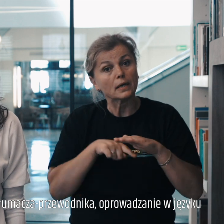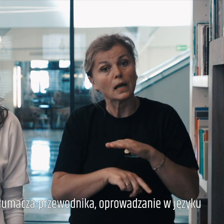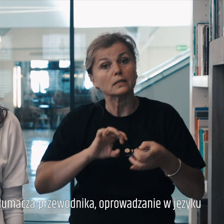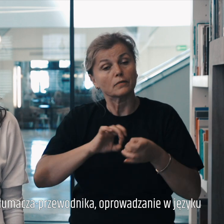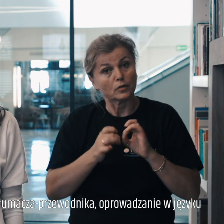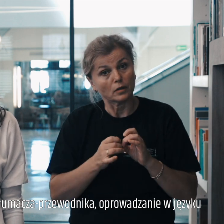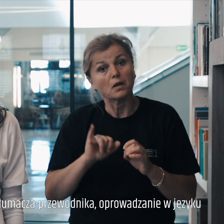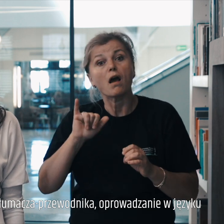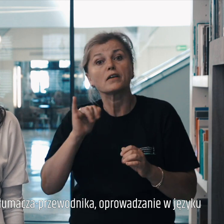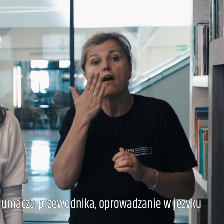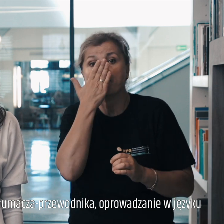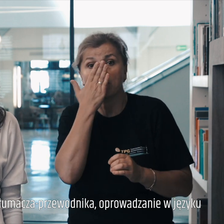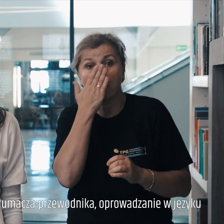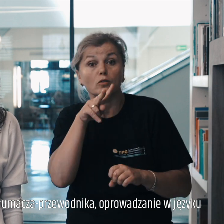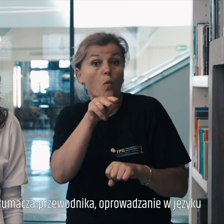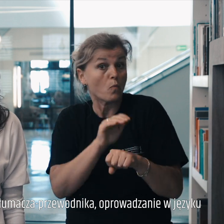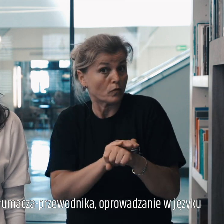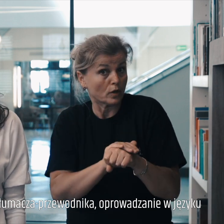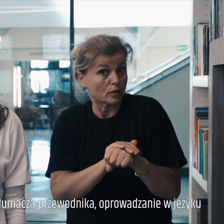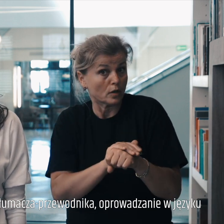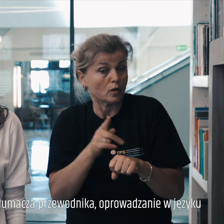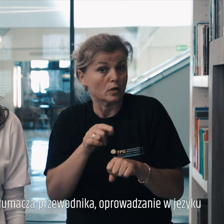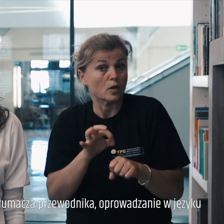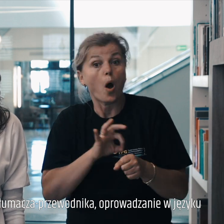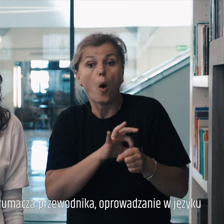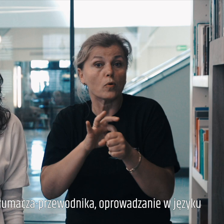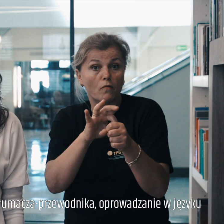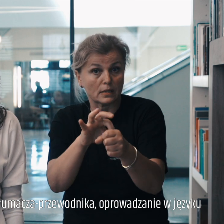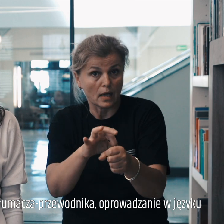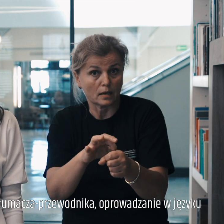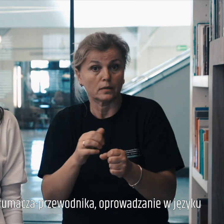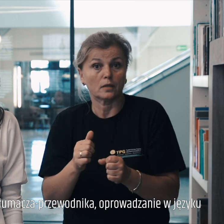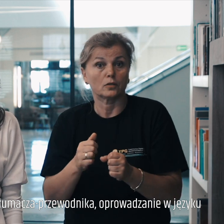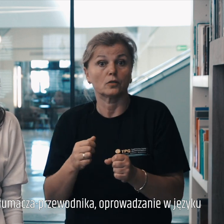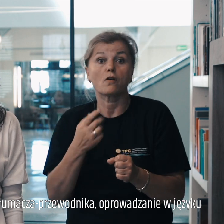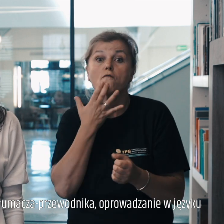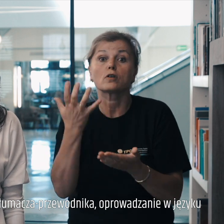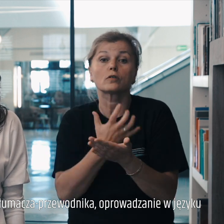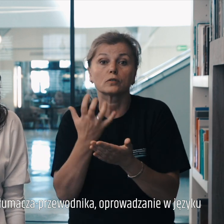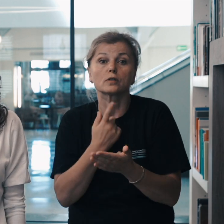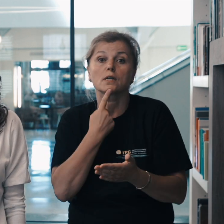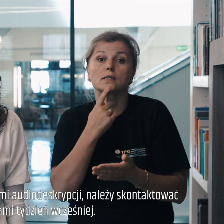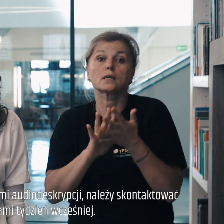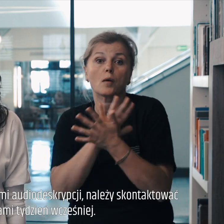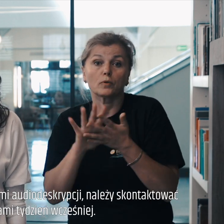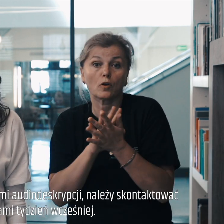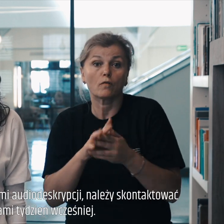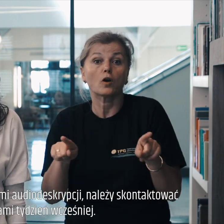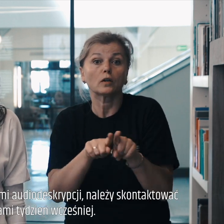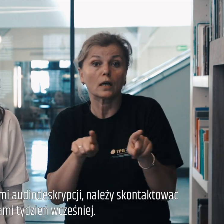bezpłatną asystę tłumacza przewodnika, oprowadzanie w języku migowym czy z elementami audiodeskrypcji,